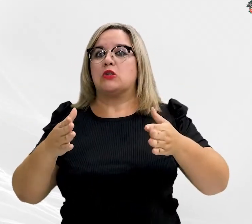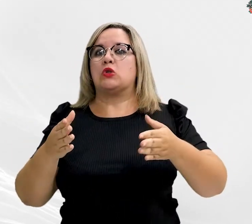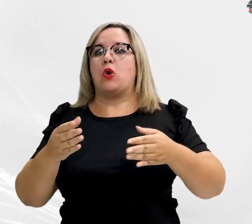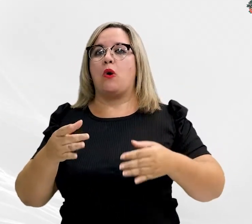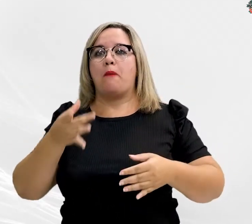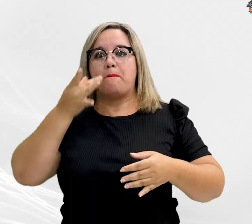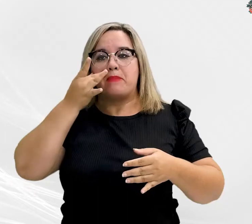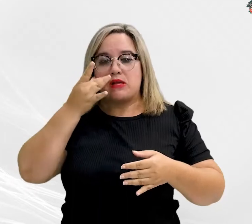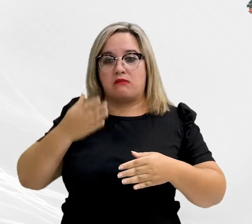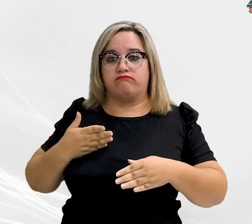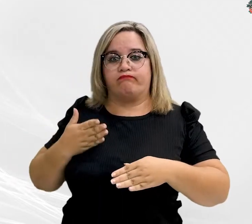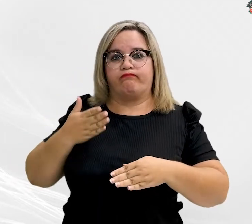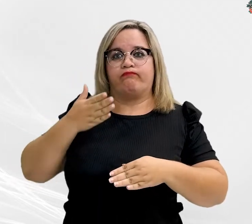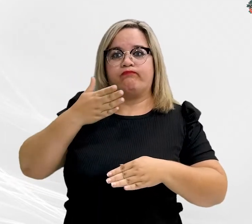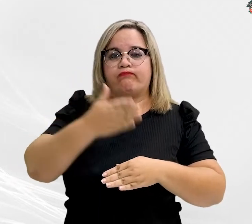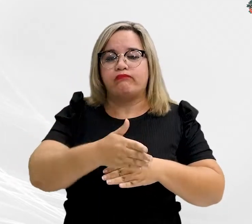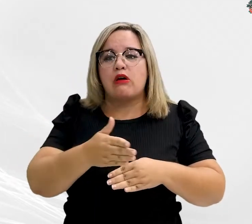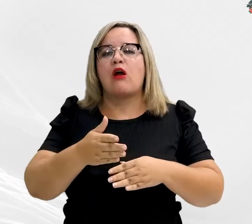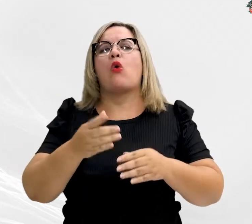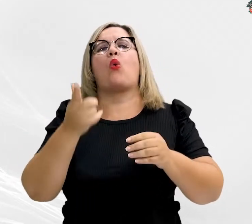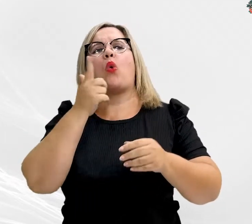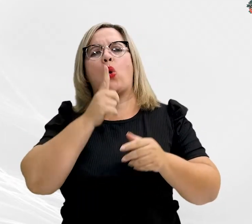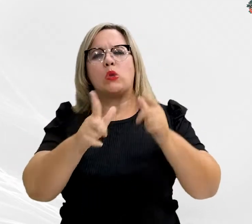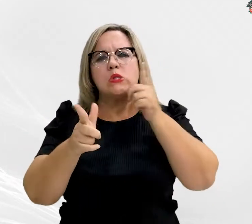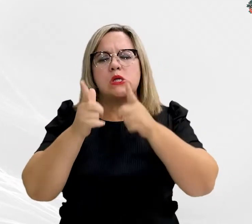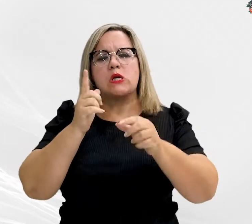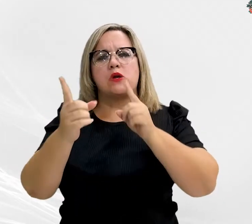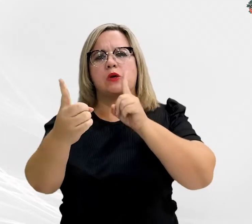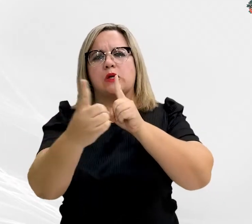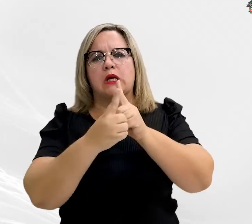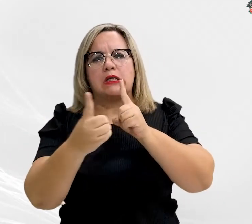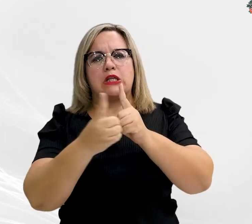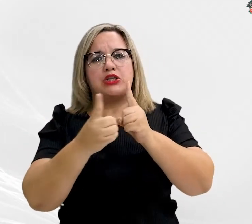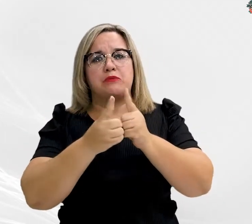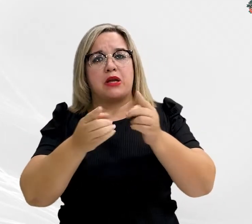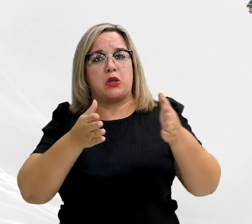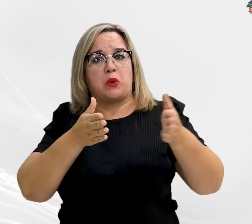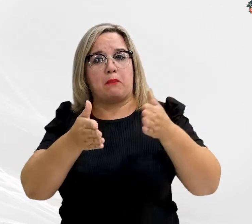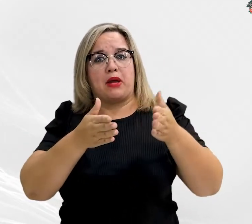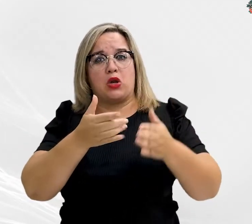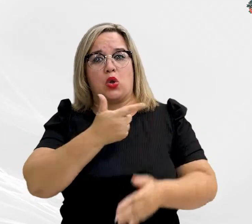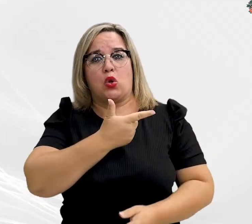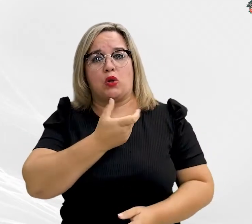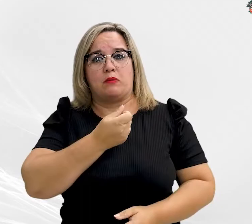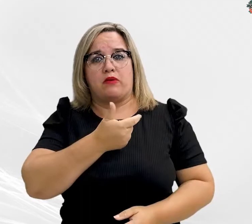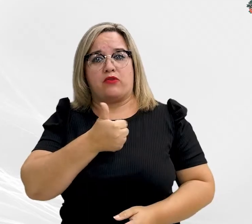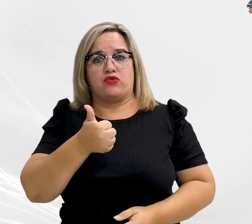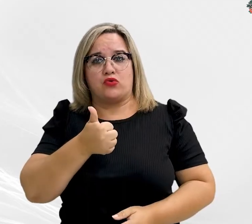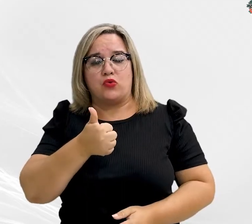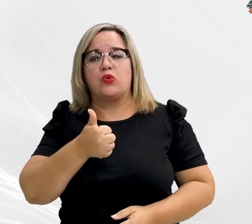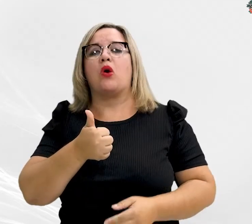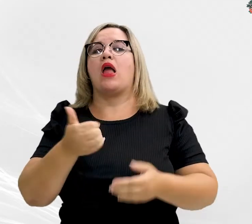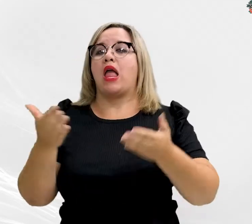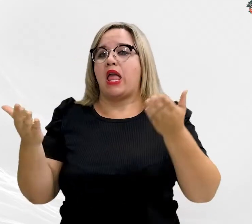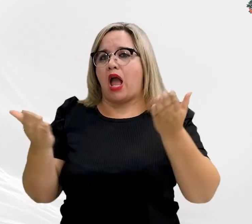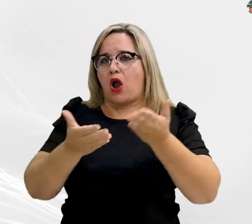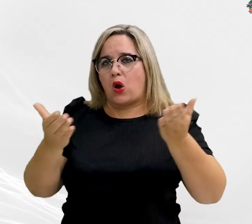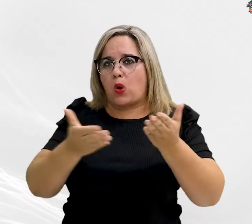uma maior quantidade de solicitações em 2021 e para 2022 planejarmos implementar esse